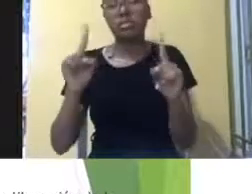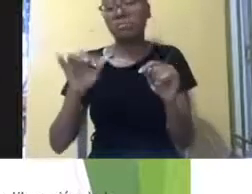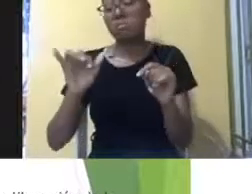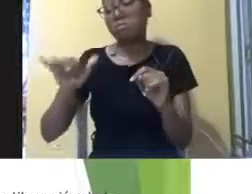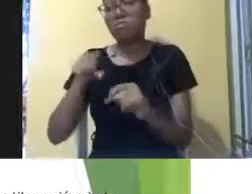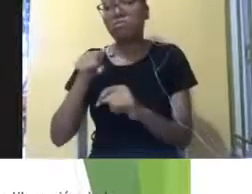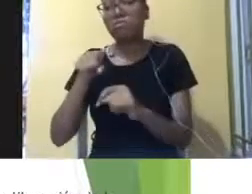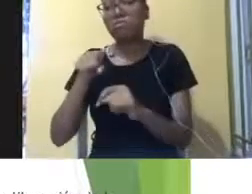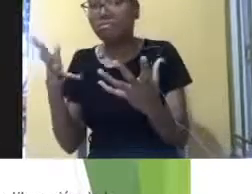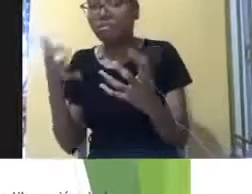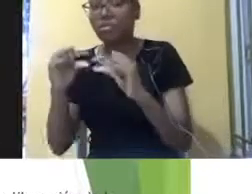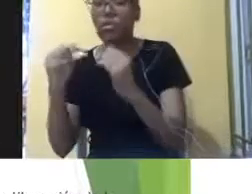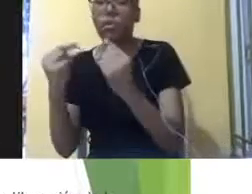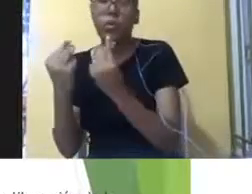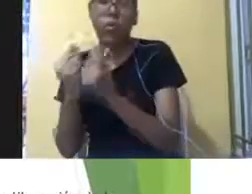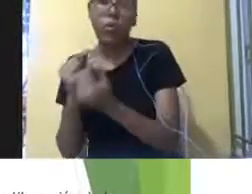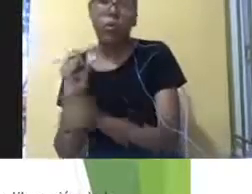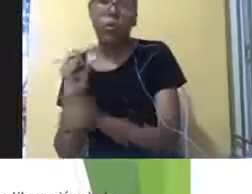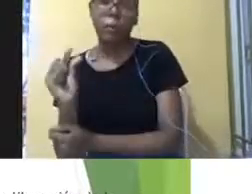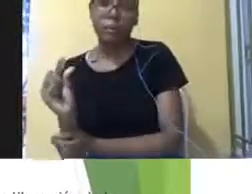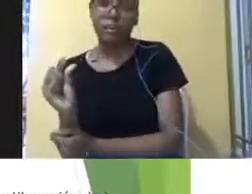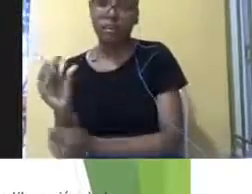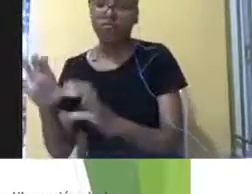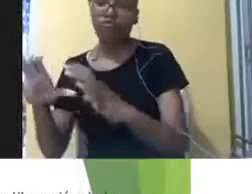propia manera de socializar y demás.